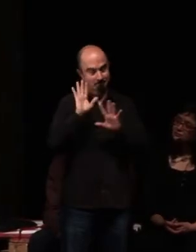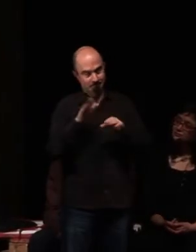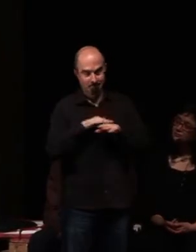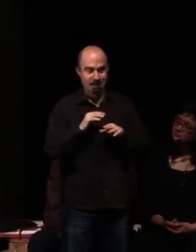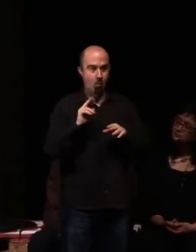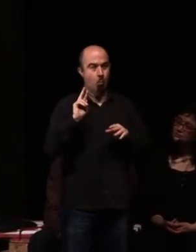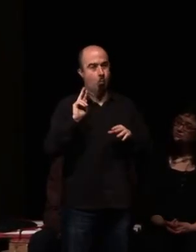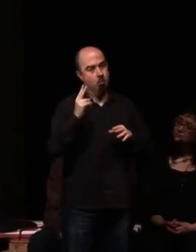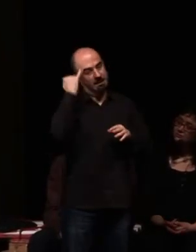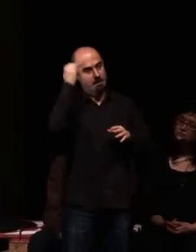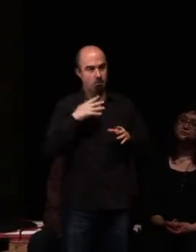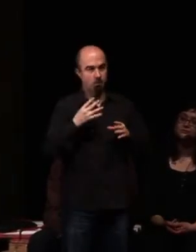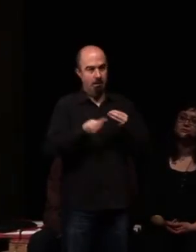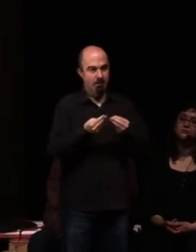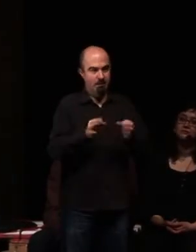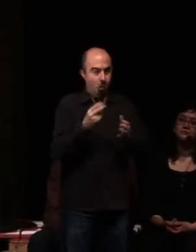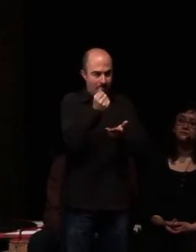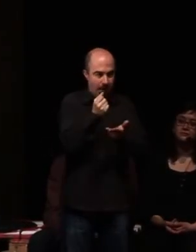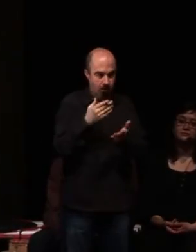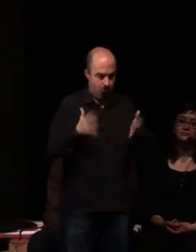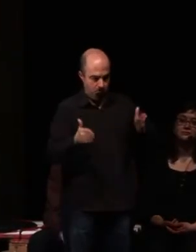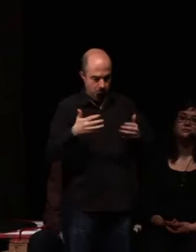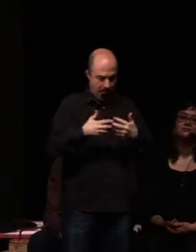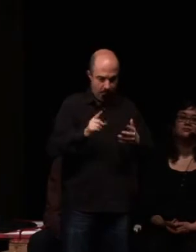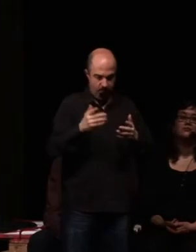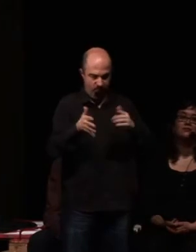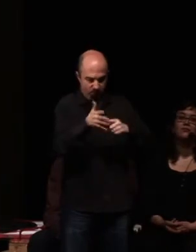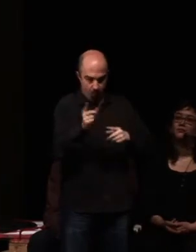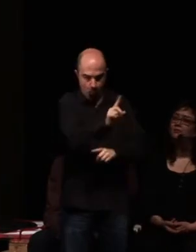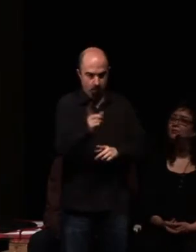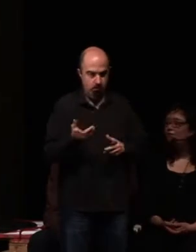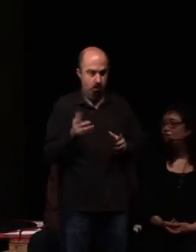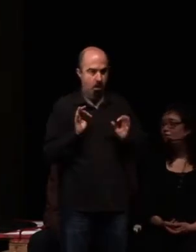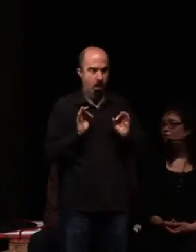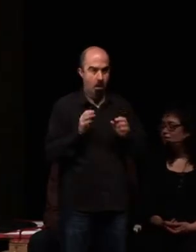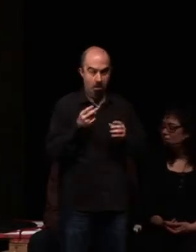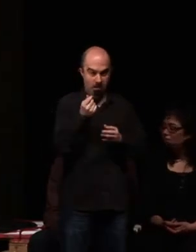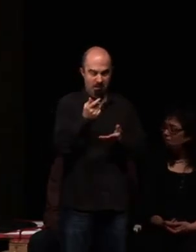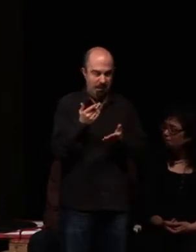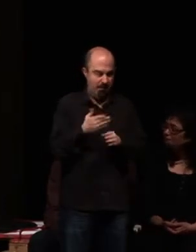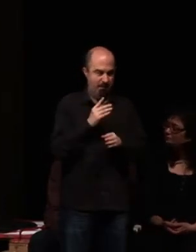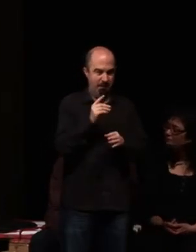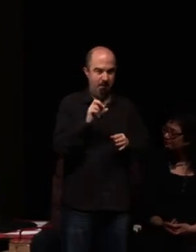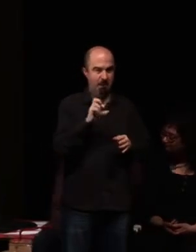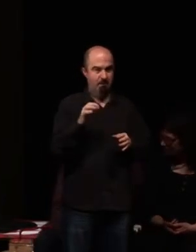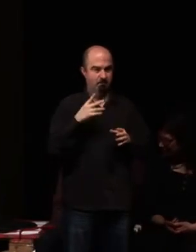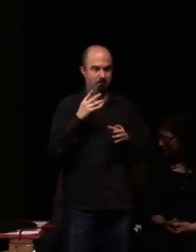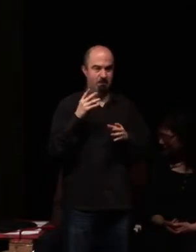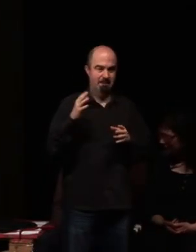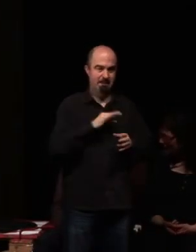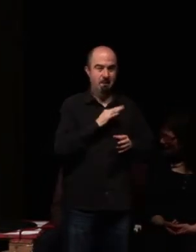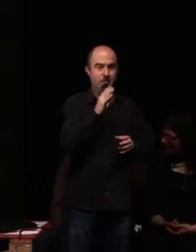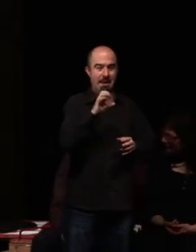altra idea, el capital no és un fet, no és una cosa, el capital no són màquines, el capital no són fàbriques, una cosa, per cert, que la diva, vedet, economista